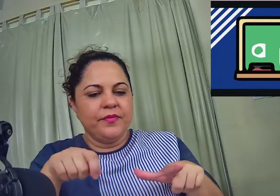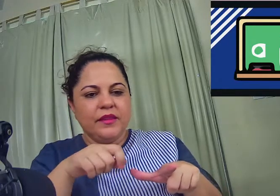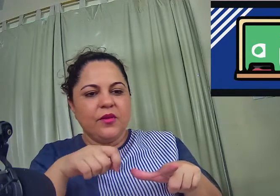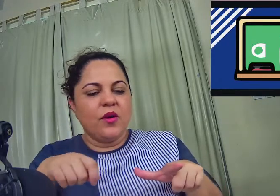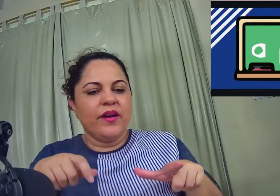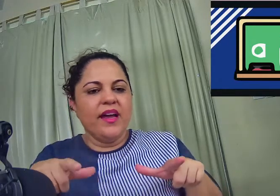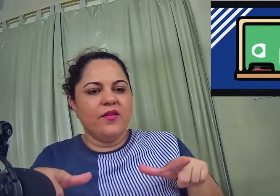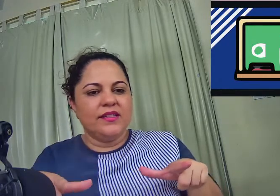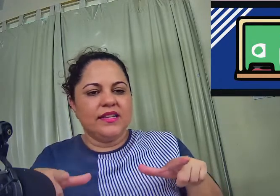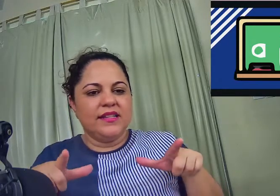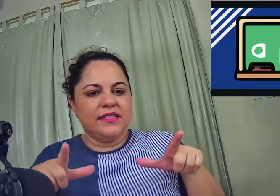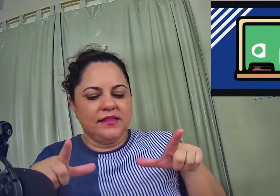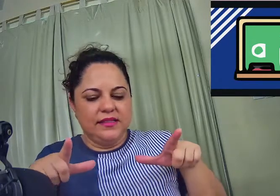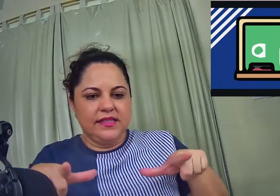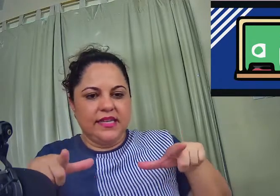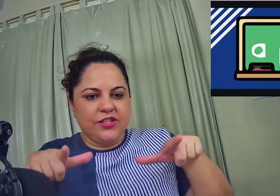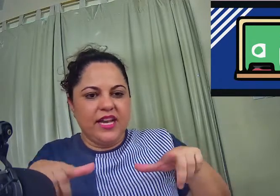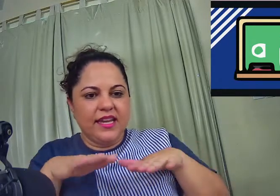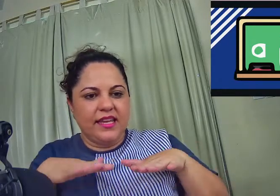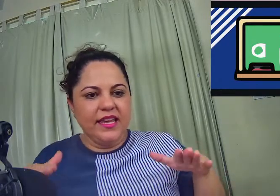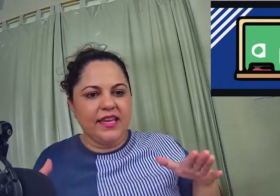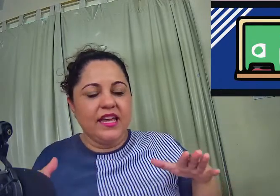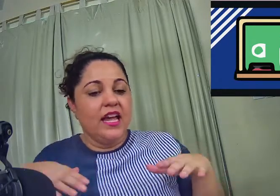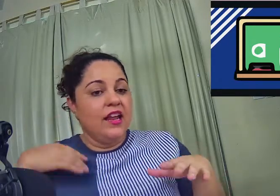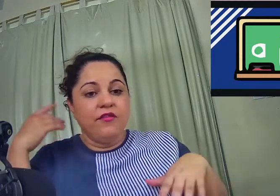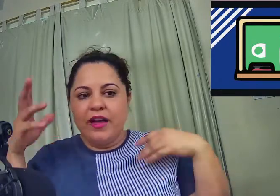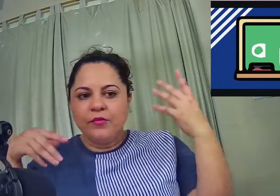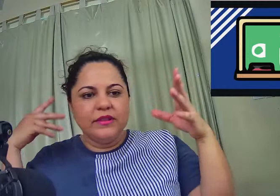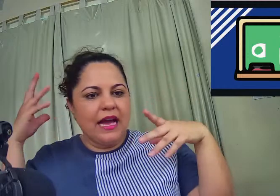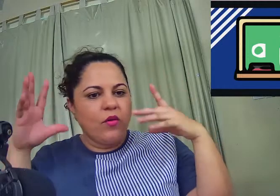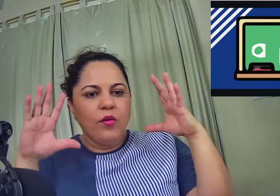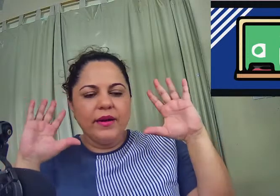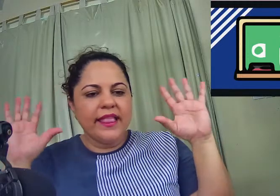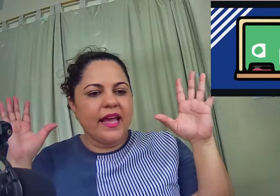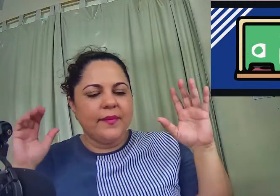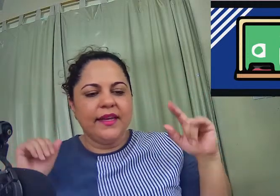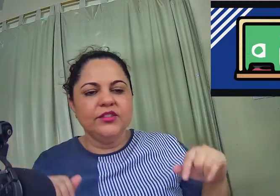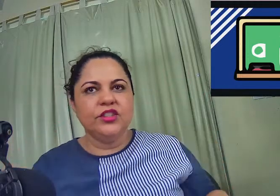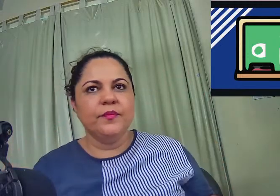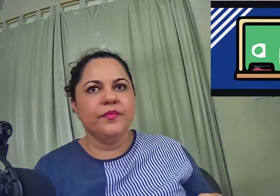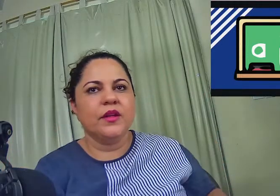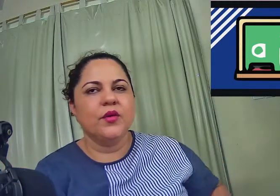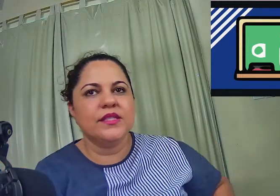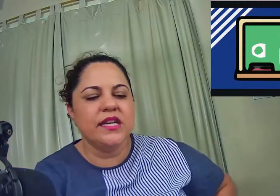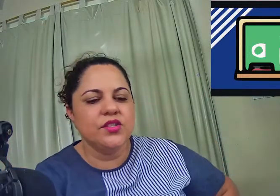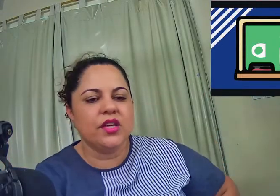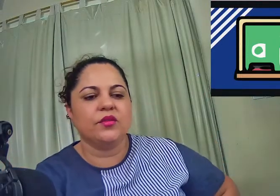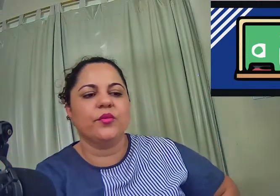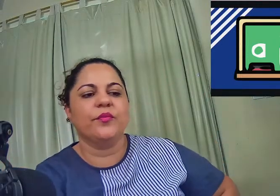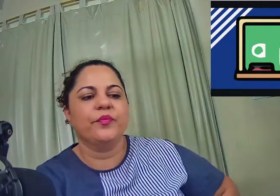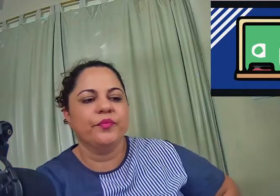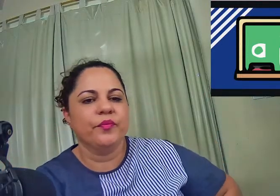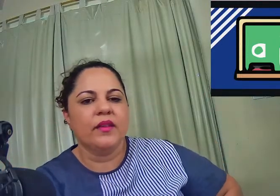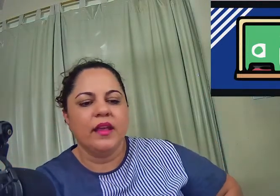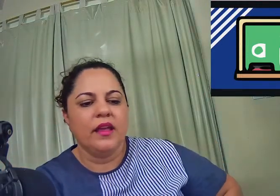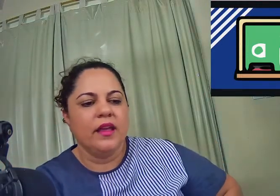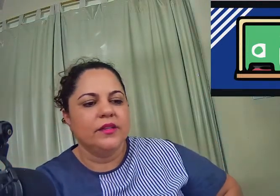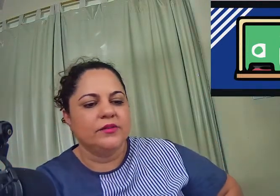Então, qualquer coisa que esteja aqui vai mudar completamente o sentido. Não é